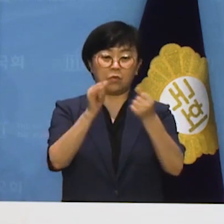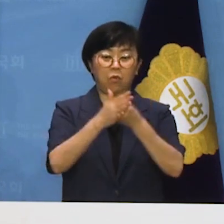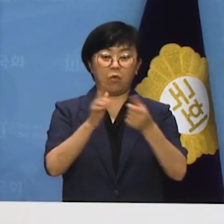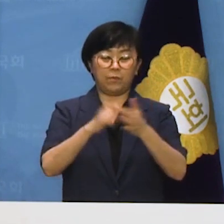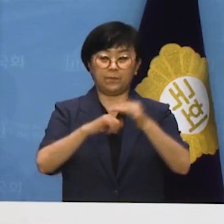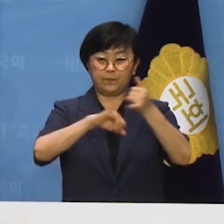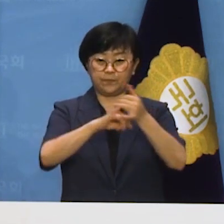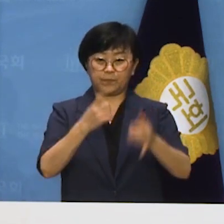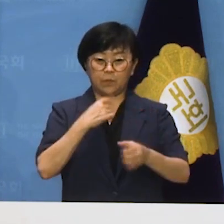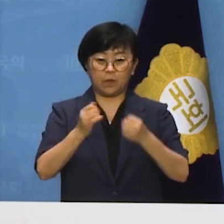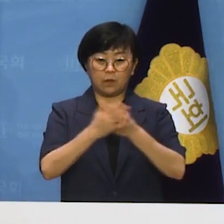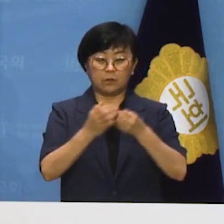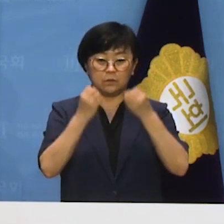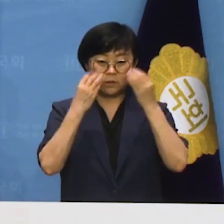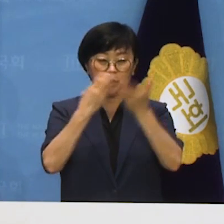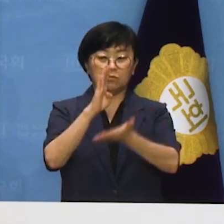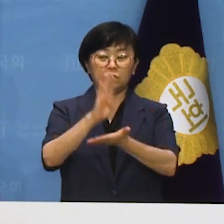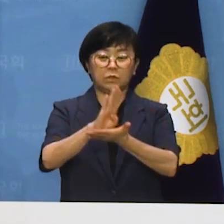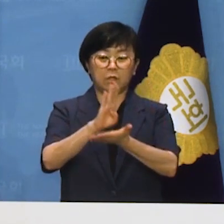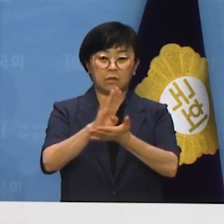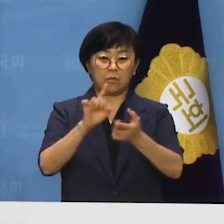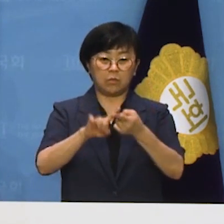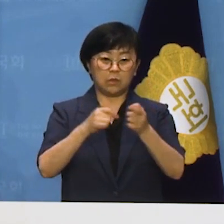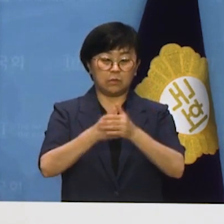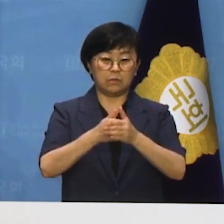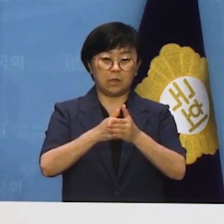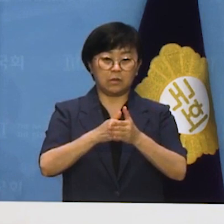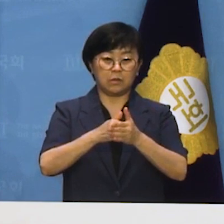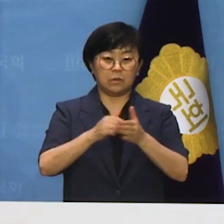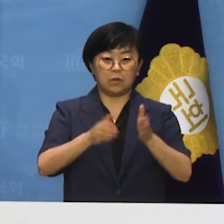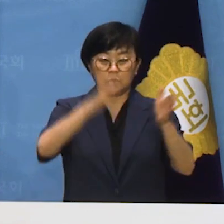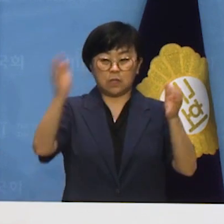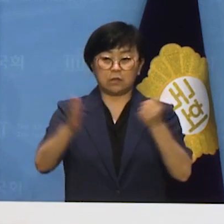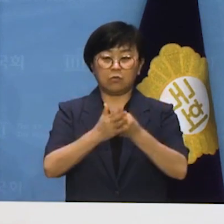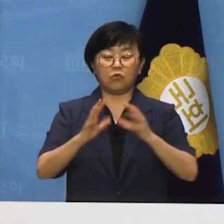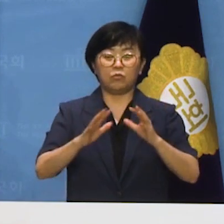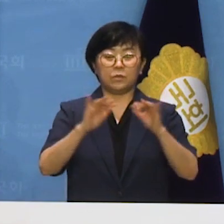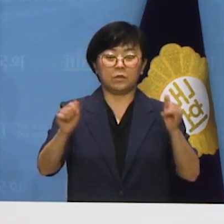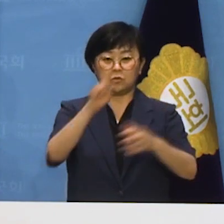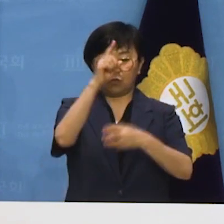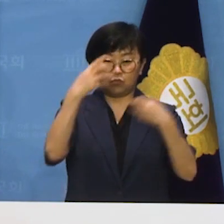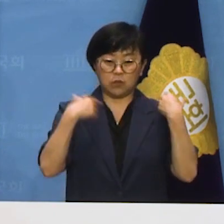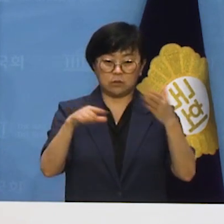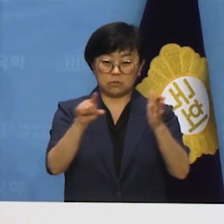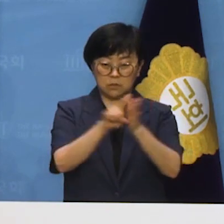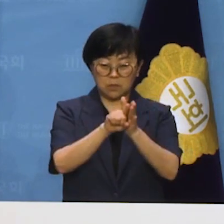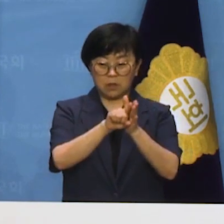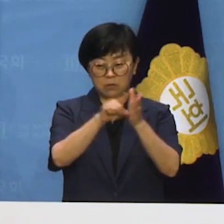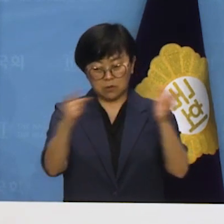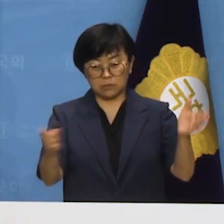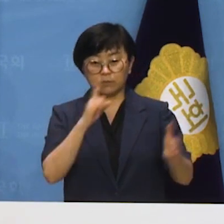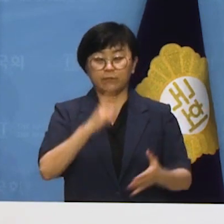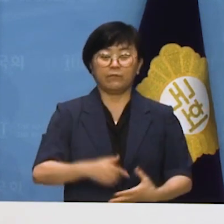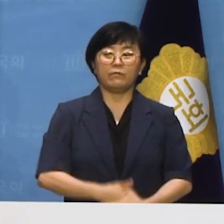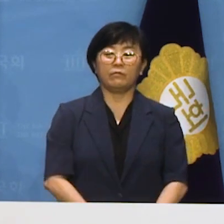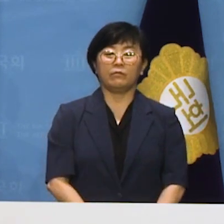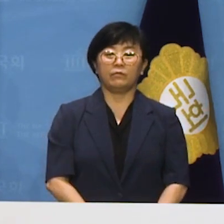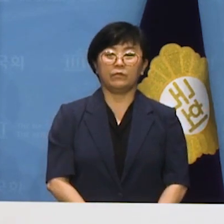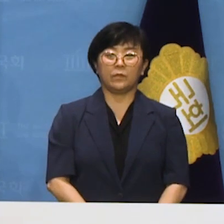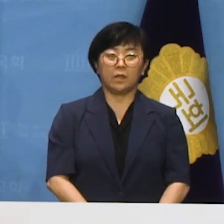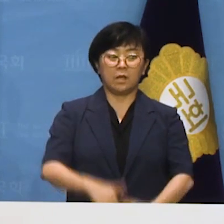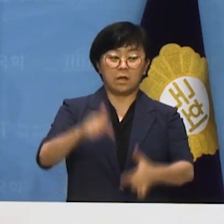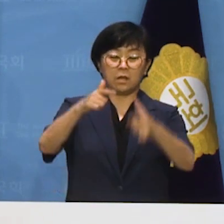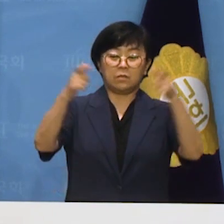모두가 약속했던 신분당선 서북구 연장이 좌초된다면 국민들의 정부에 대한 신뢰는 떨어질 것입니다 그리고